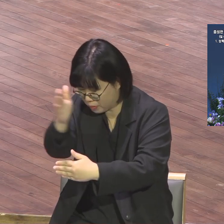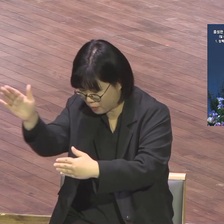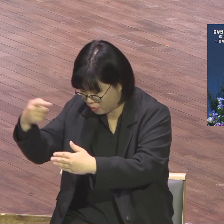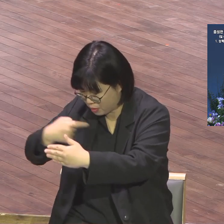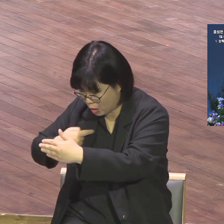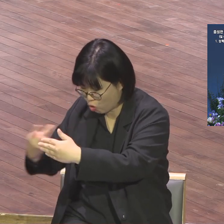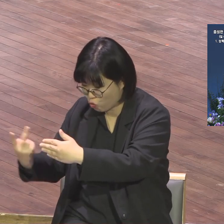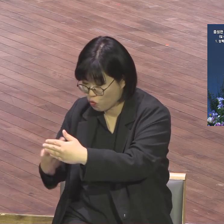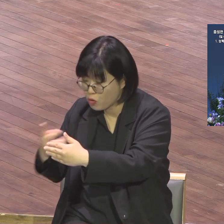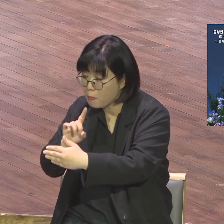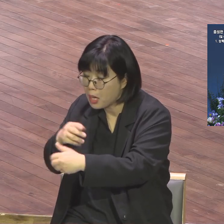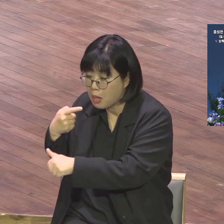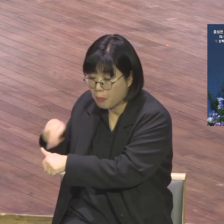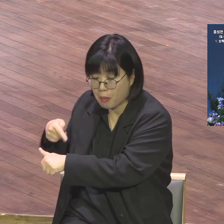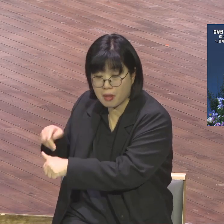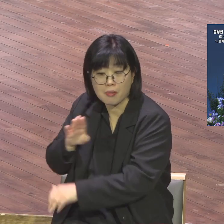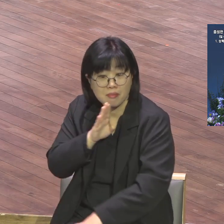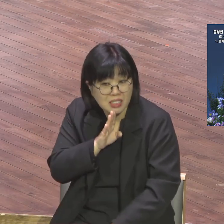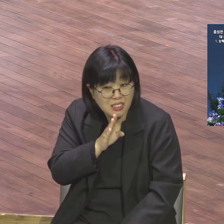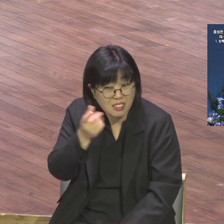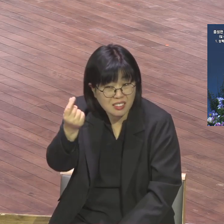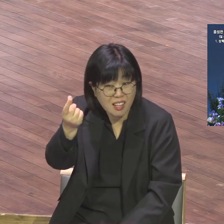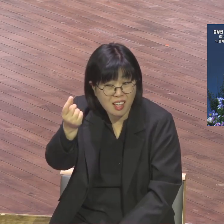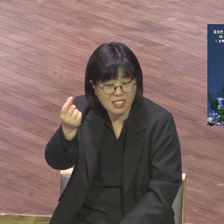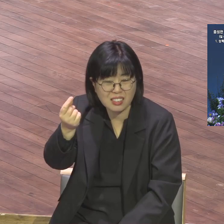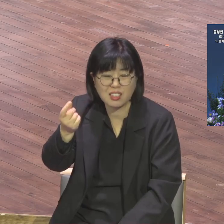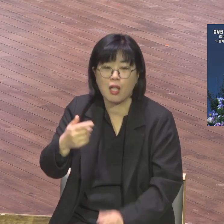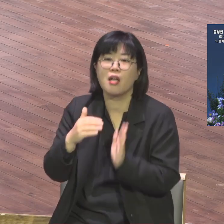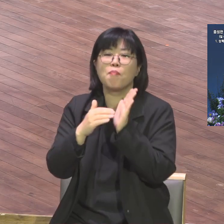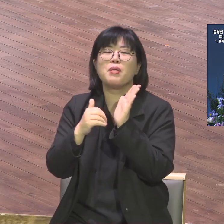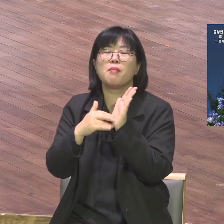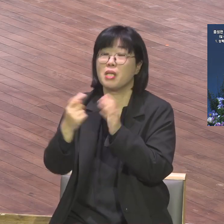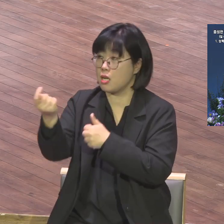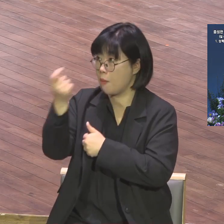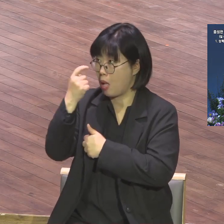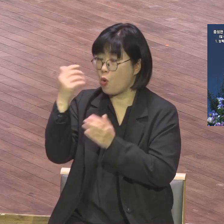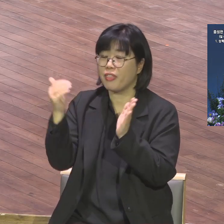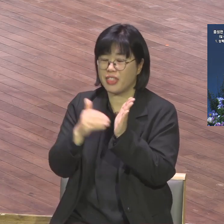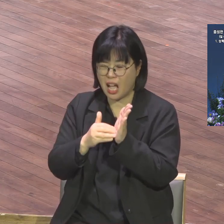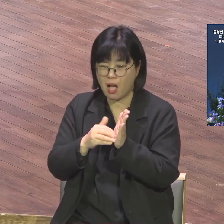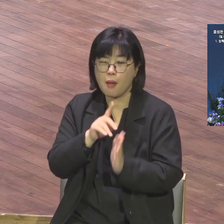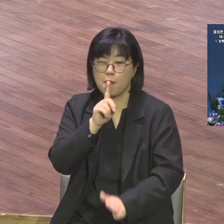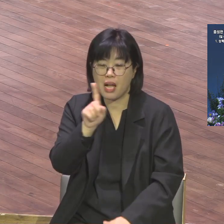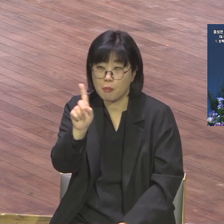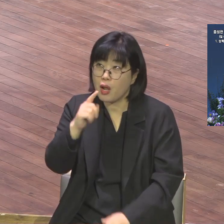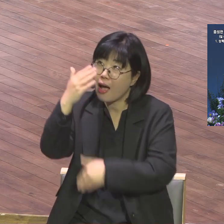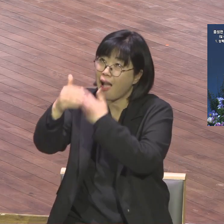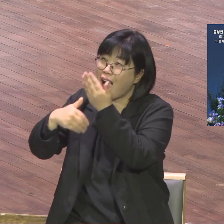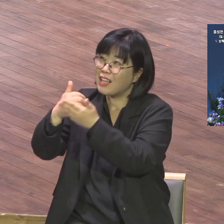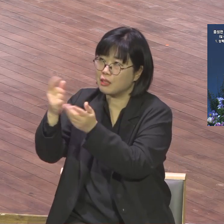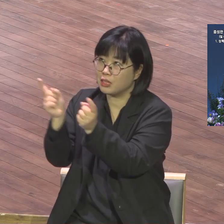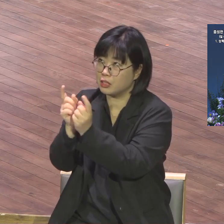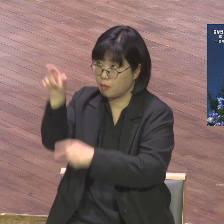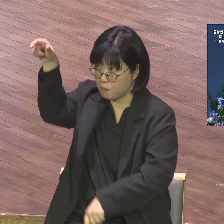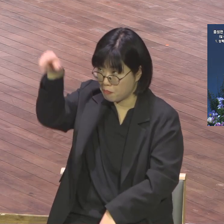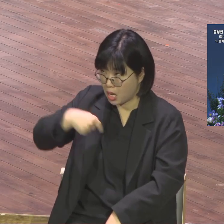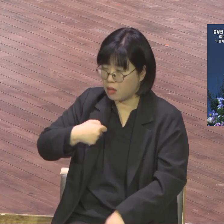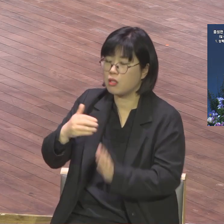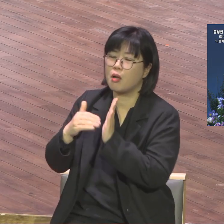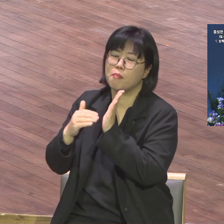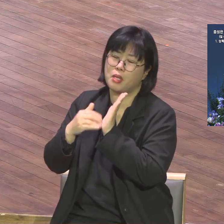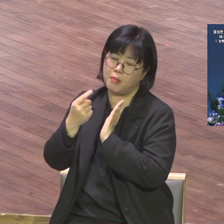사도 바울이 표현한 이 이유가 이겁니다. 바로 자신이 온갖 어려움과